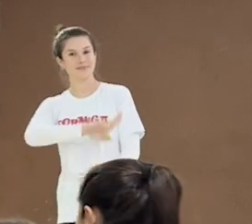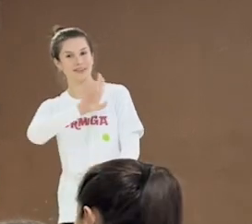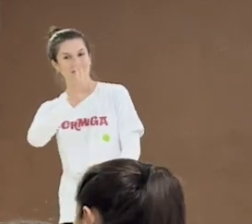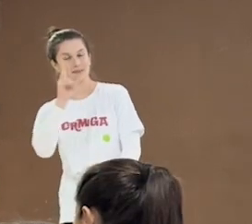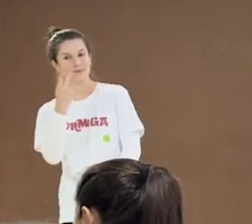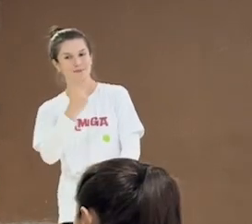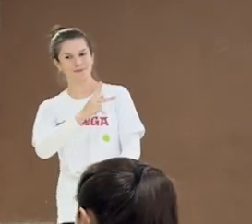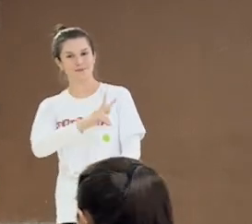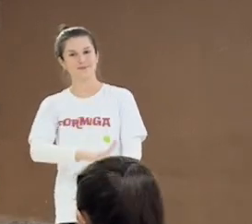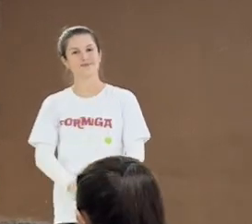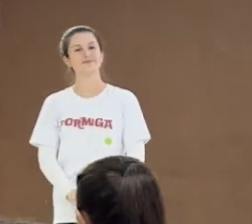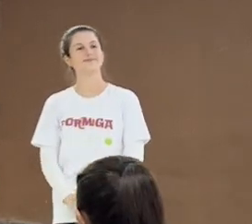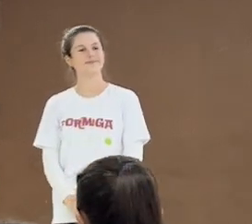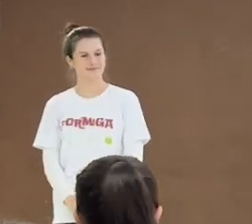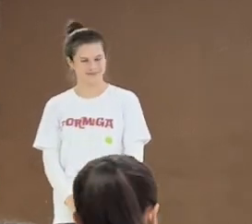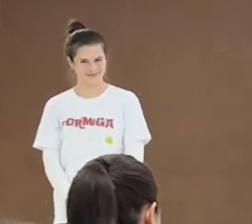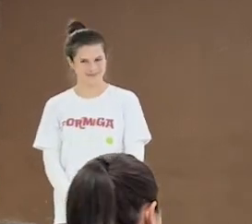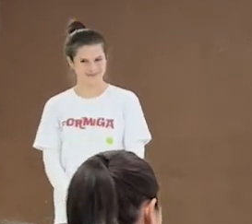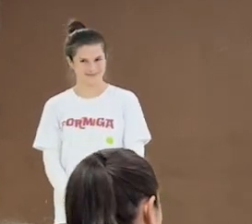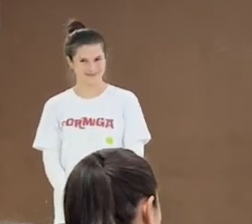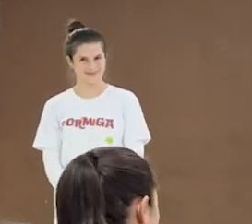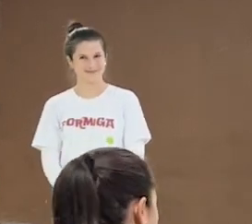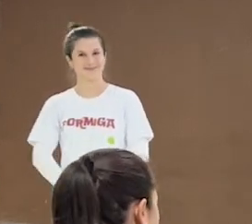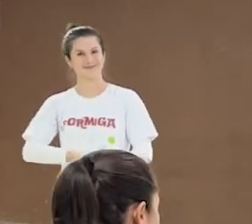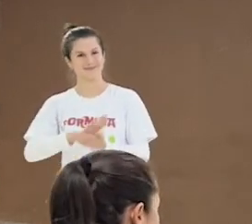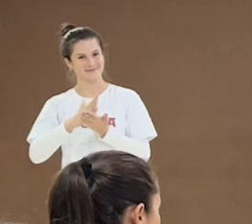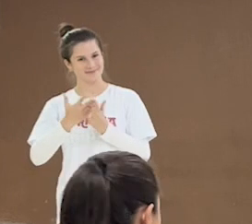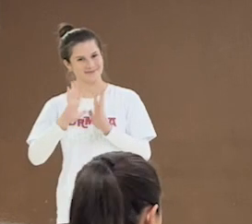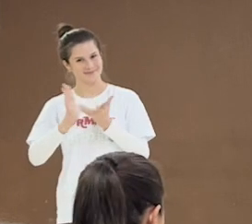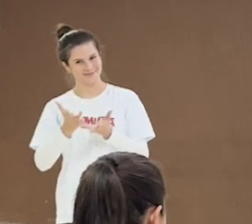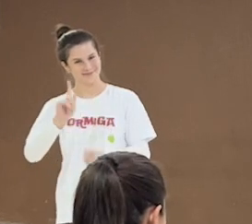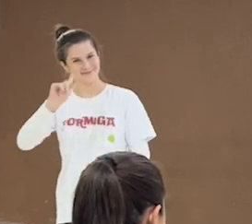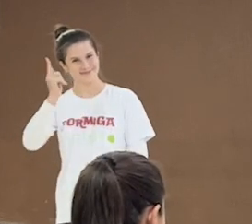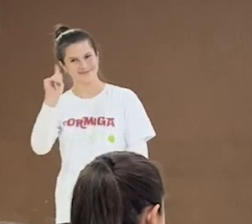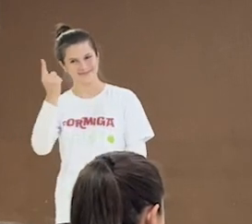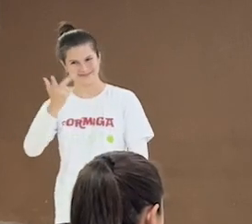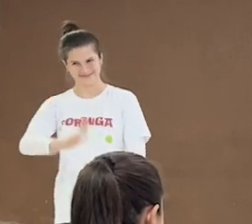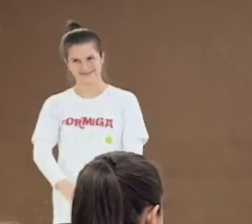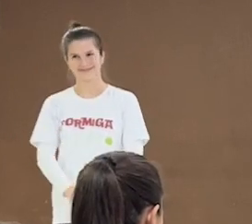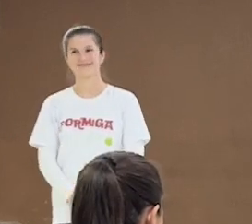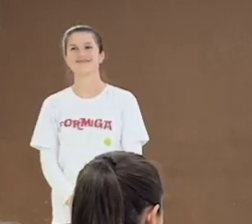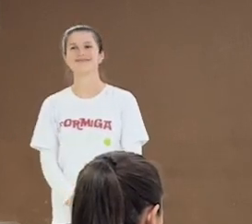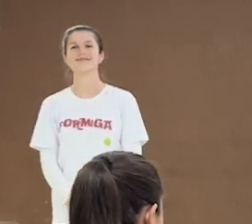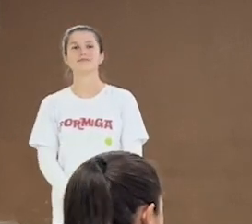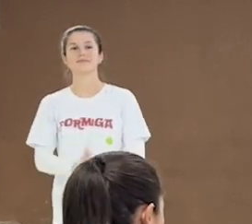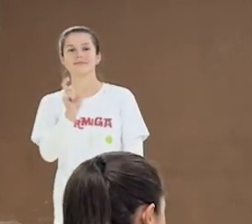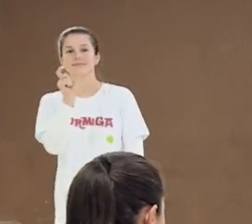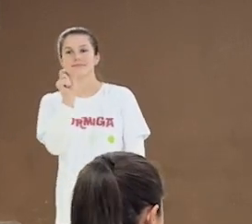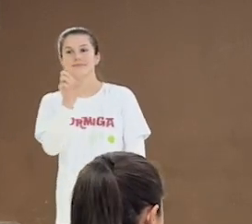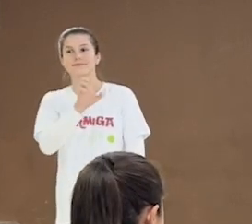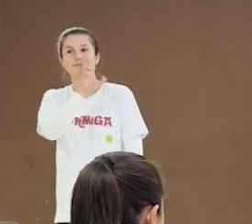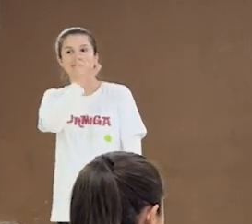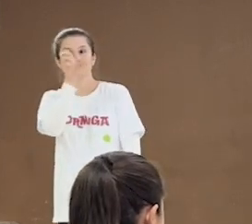Patrick Moraes, com Danilo Amaro e Yasmin Caetano. Intérprete de Libras, Gabriela Novello. A Formiga e o Elefante